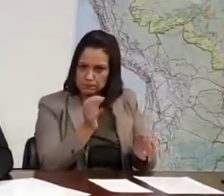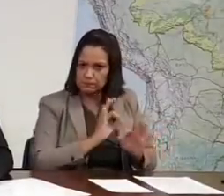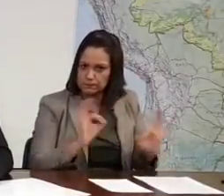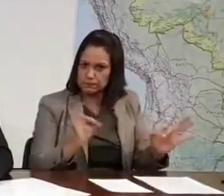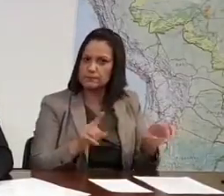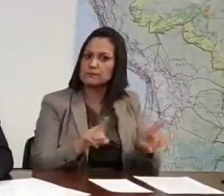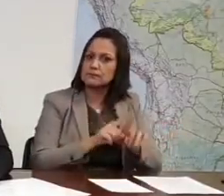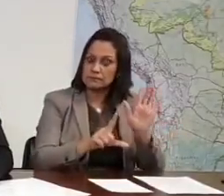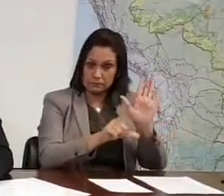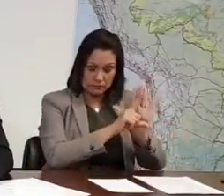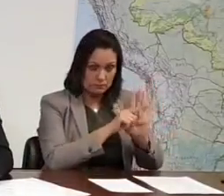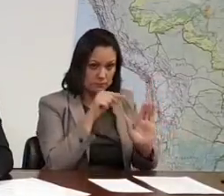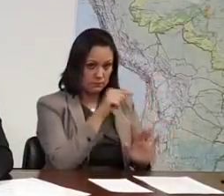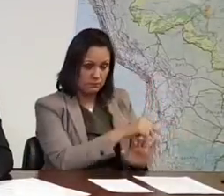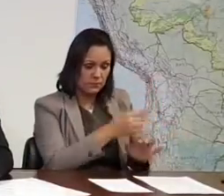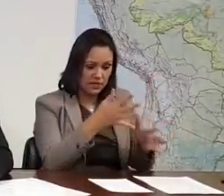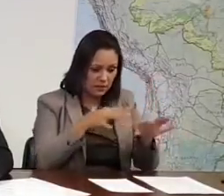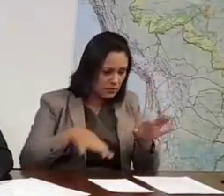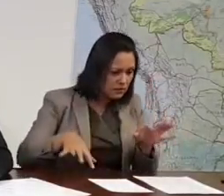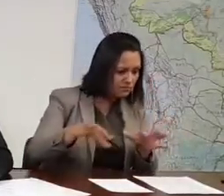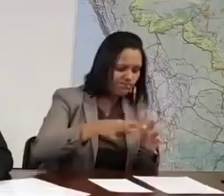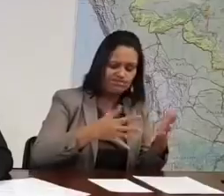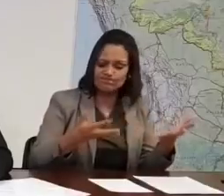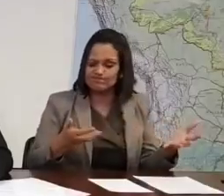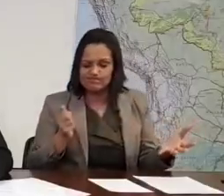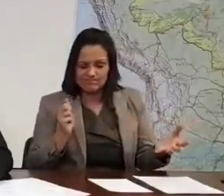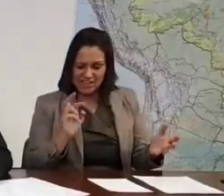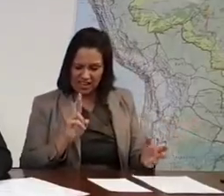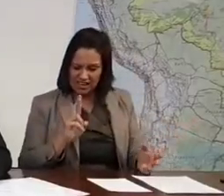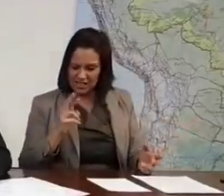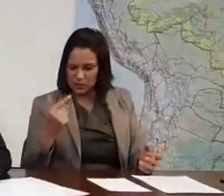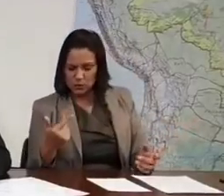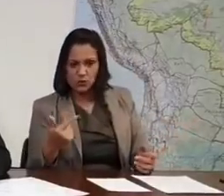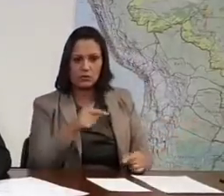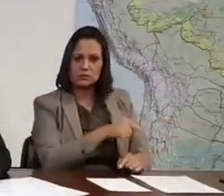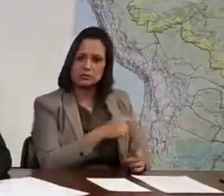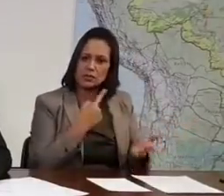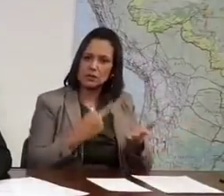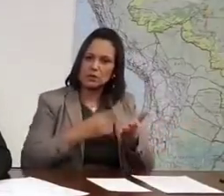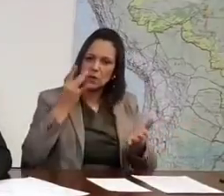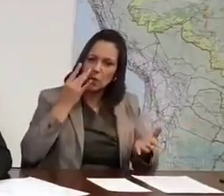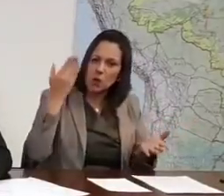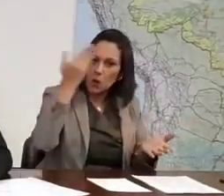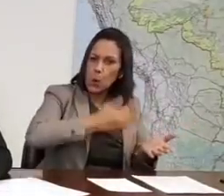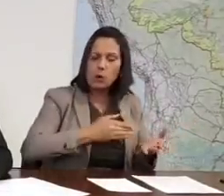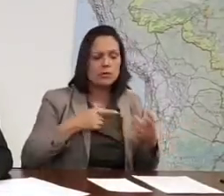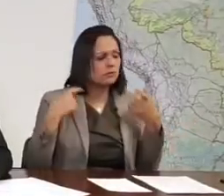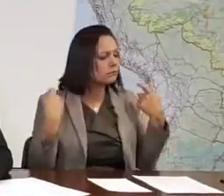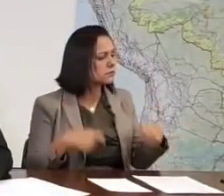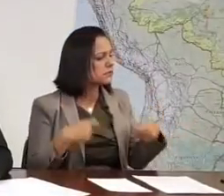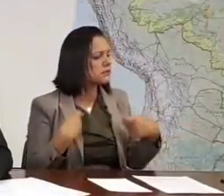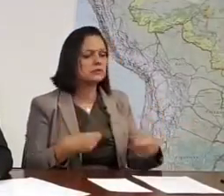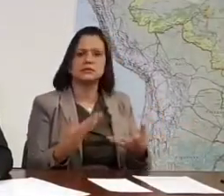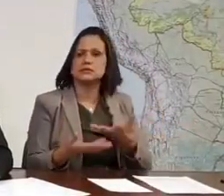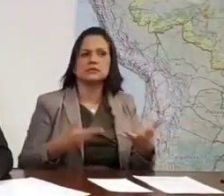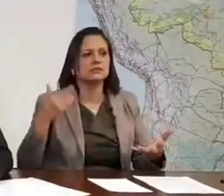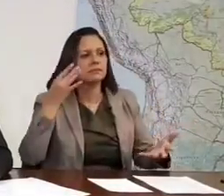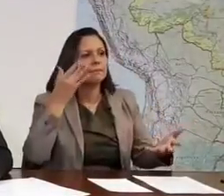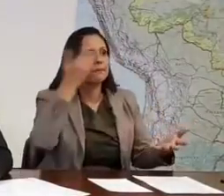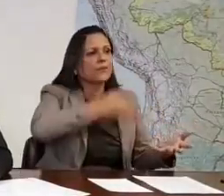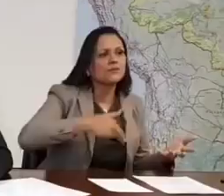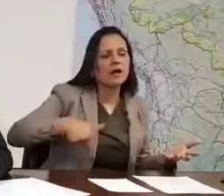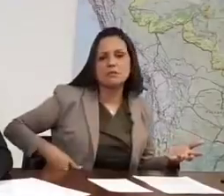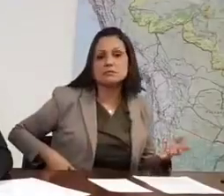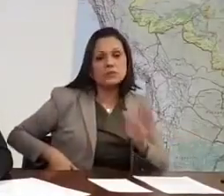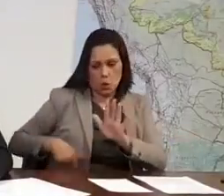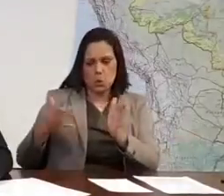ele por ser, está nessa situação, aquela comprovação de efetiva necessidade não precisa disso, isso aqui já está